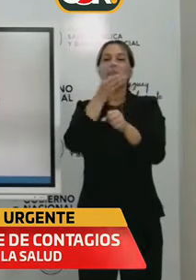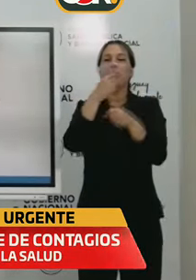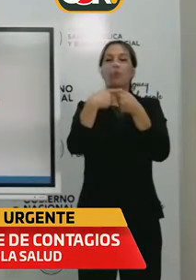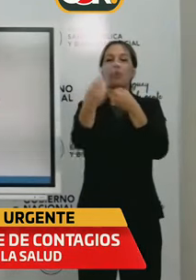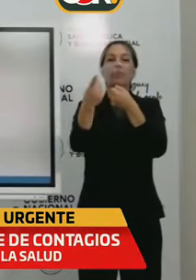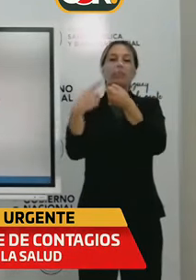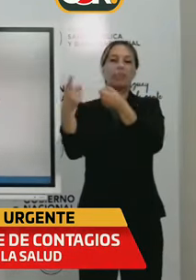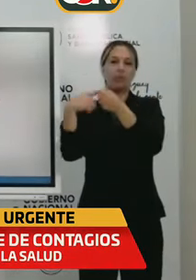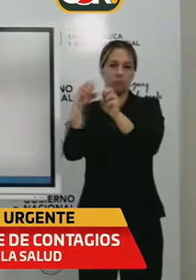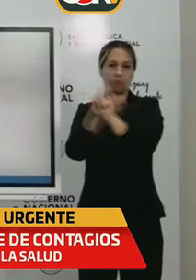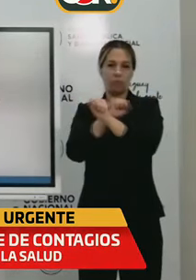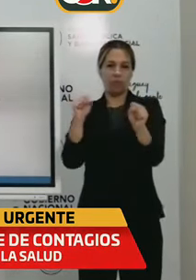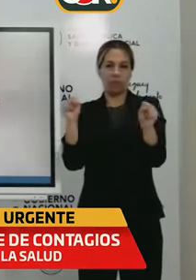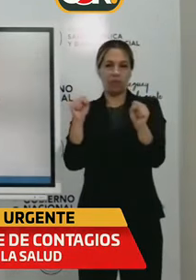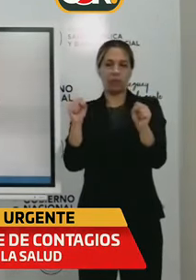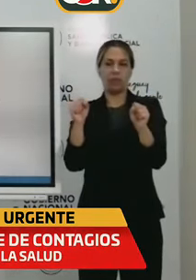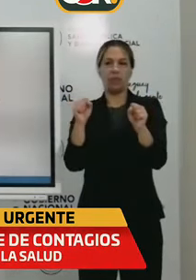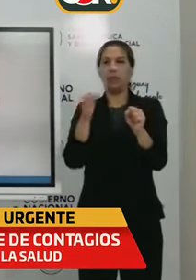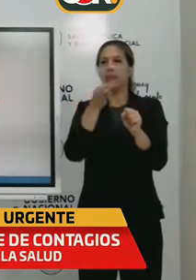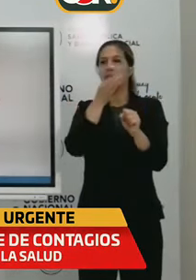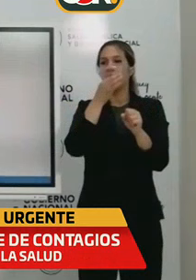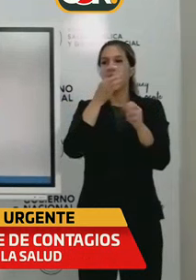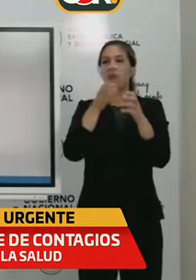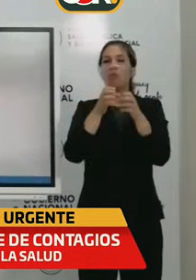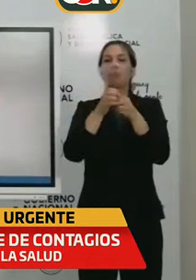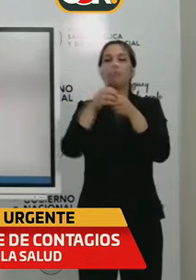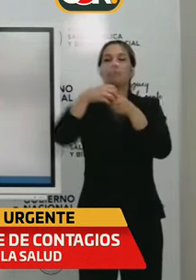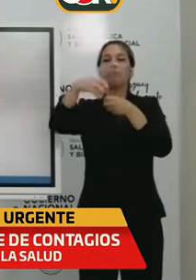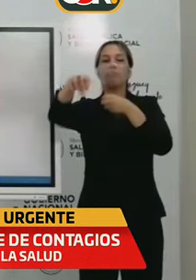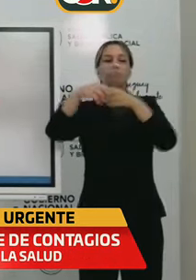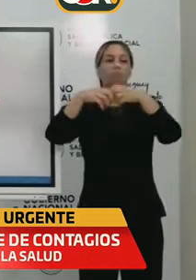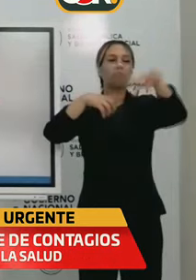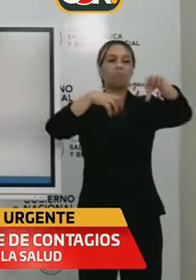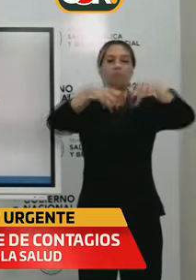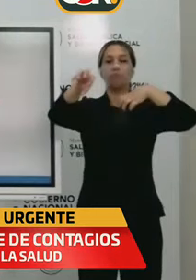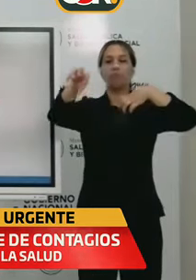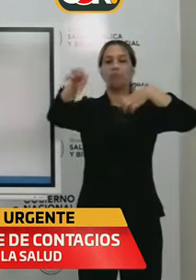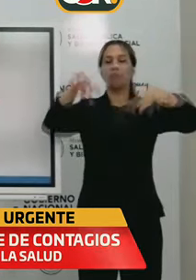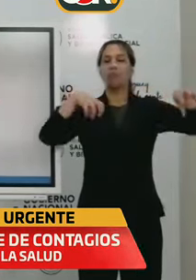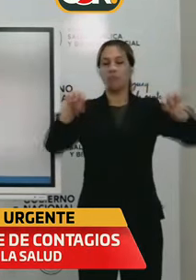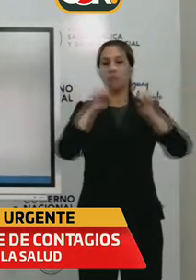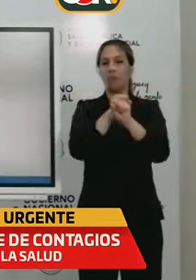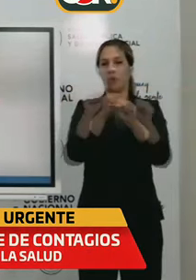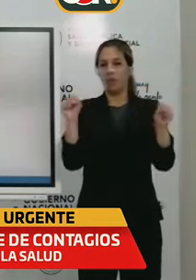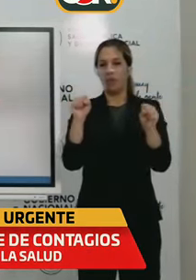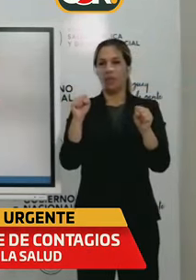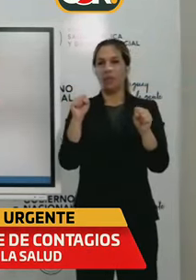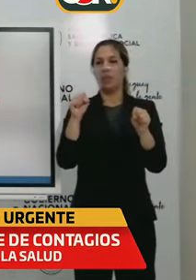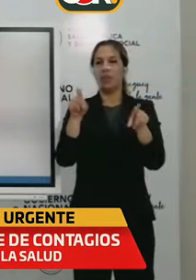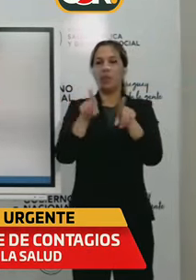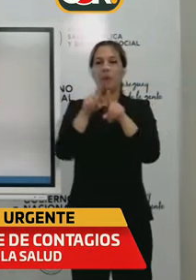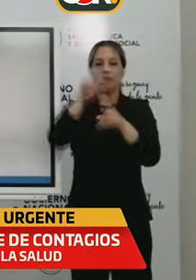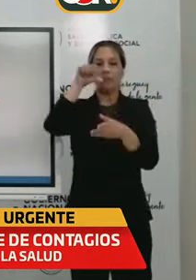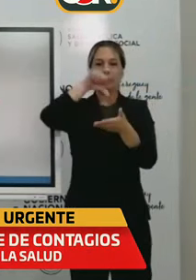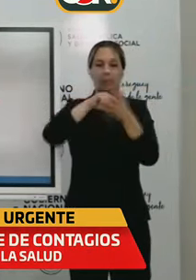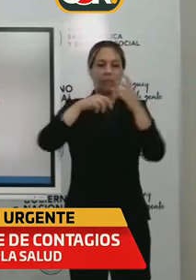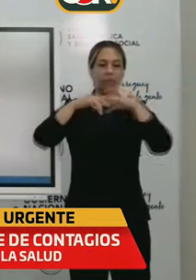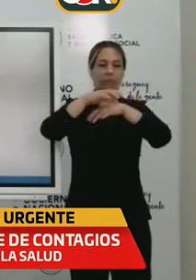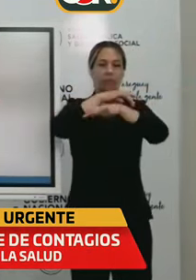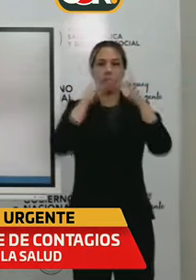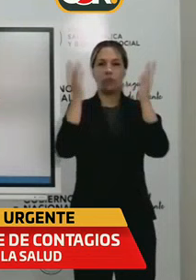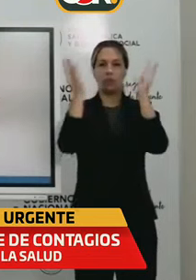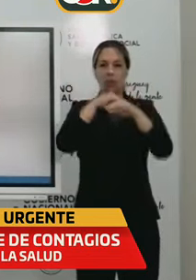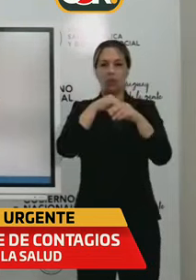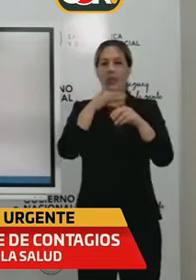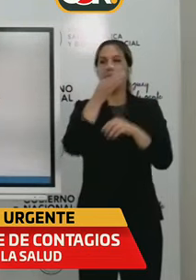están, que están, digamos, aisladas, que no tienen como es el área metropolitana, ¿verdad? No hay límite